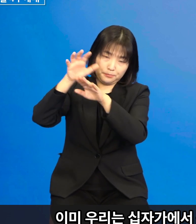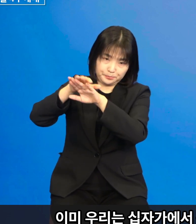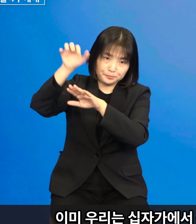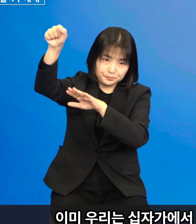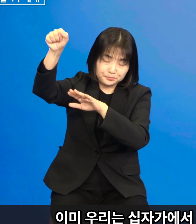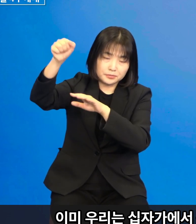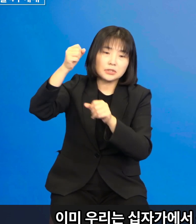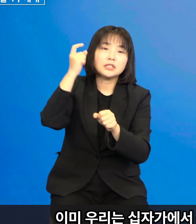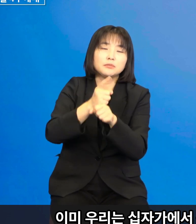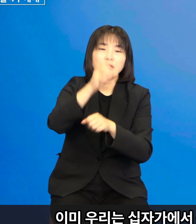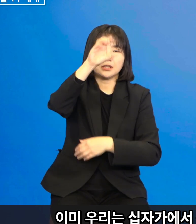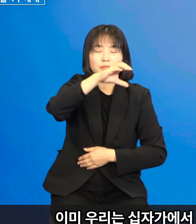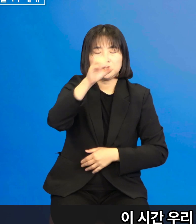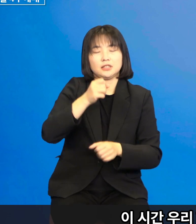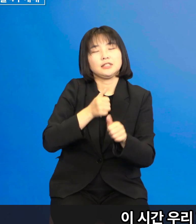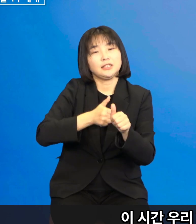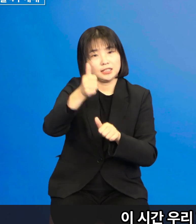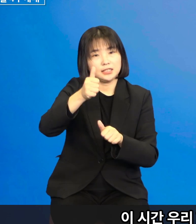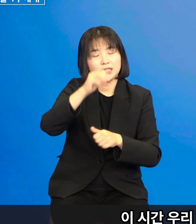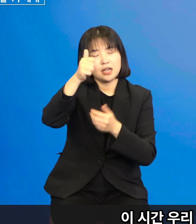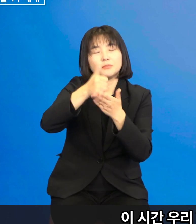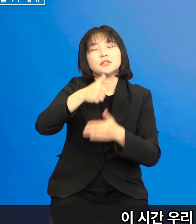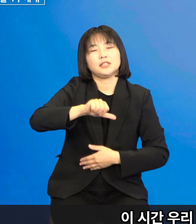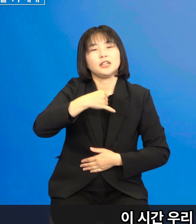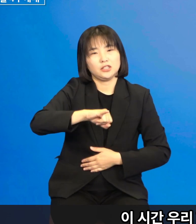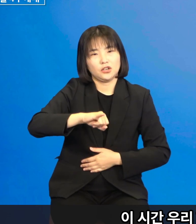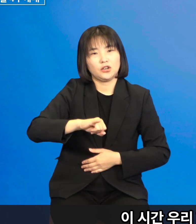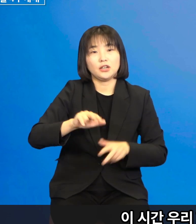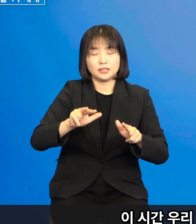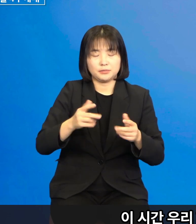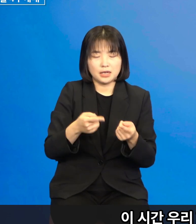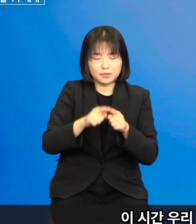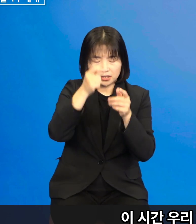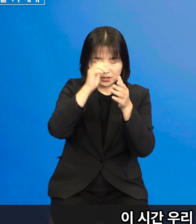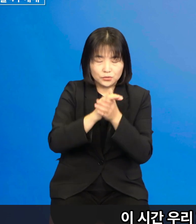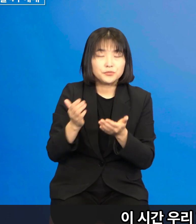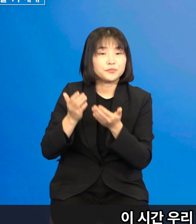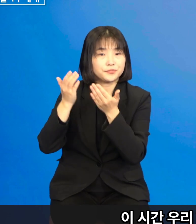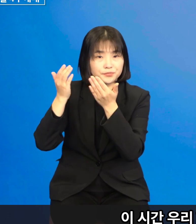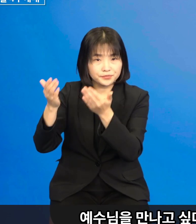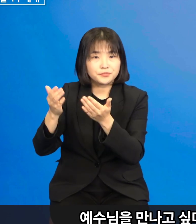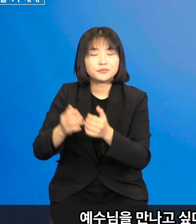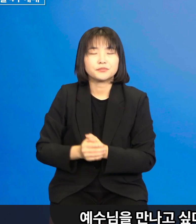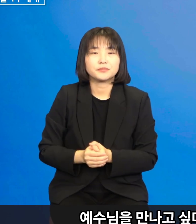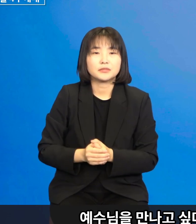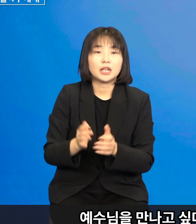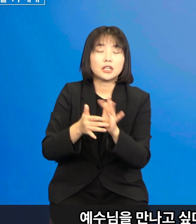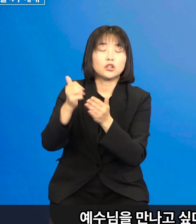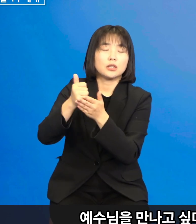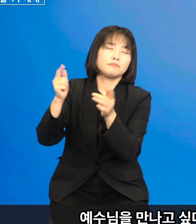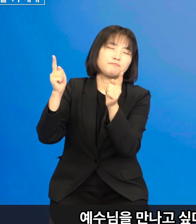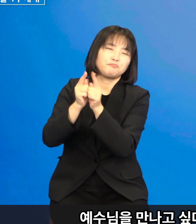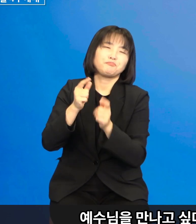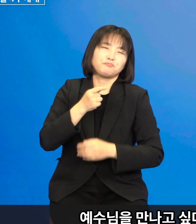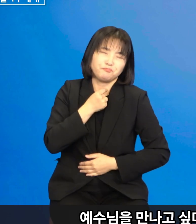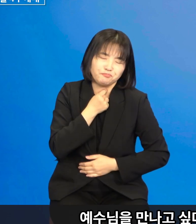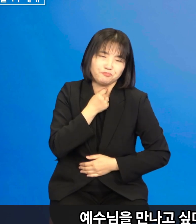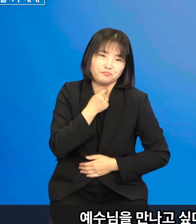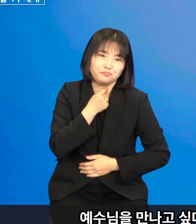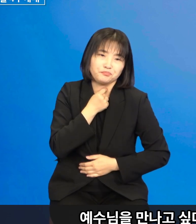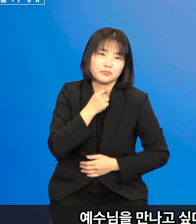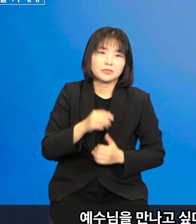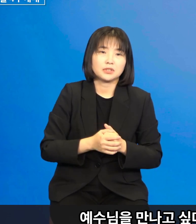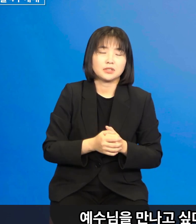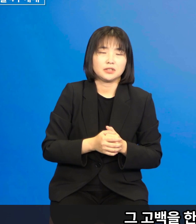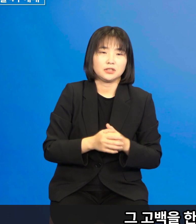하나님의 자녀들입니다. 이 시간 우리 함께 기도할 텐데요, 그 예수님을 만나고 싶다라고 했던 그